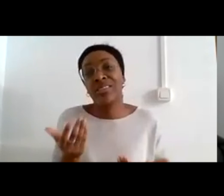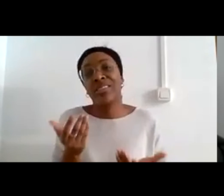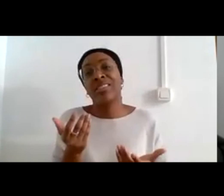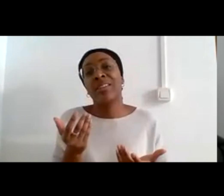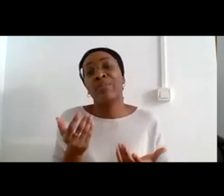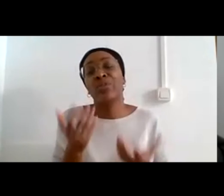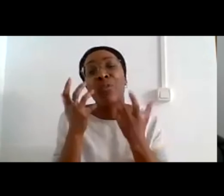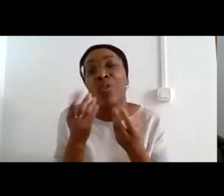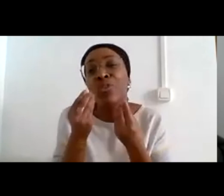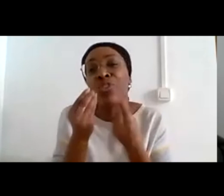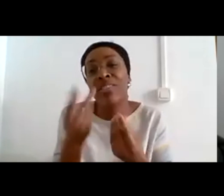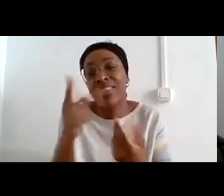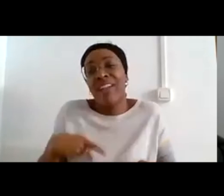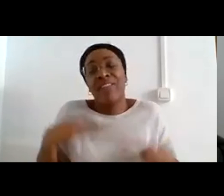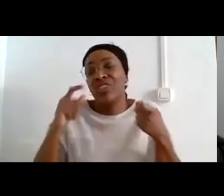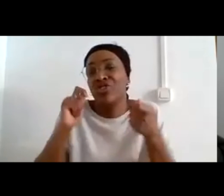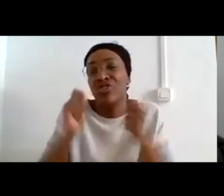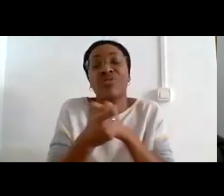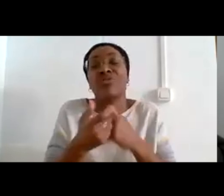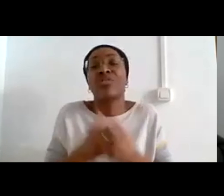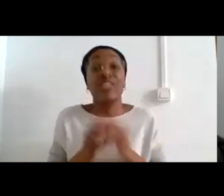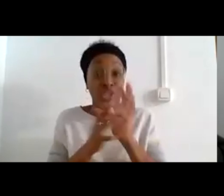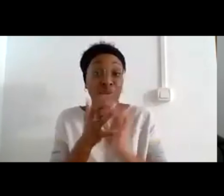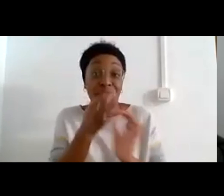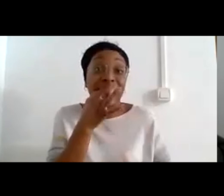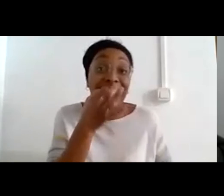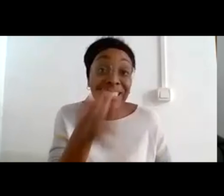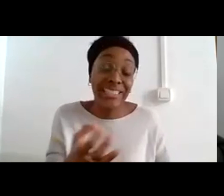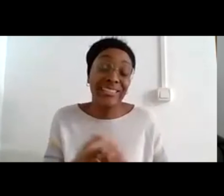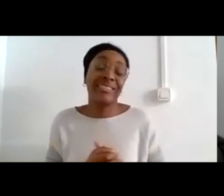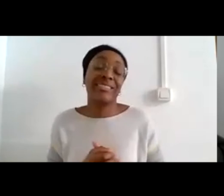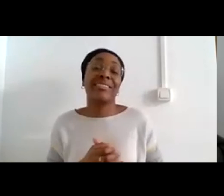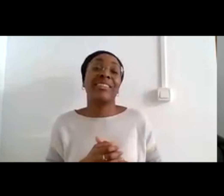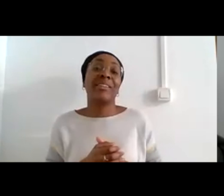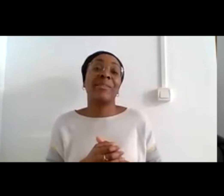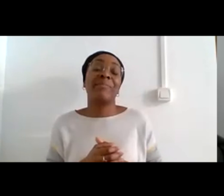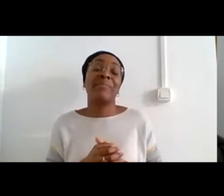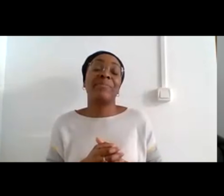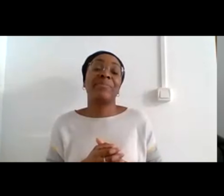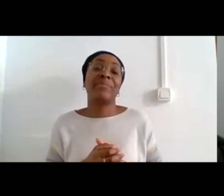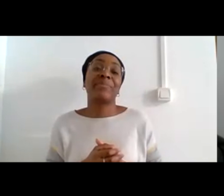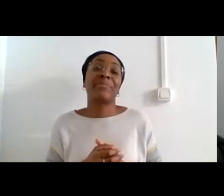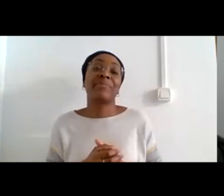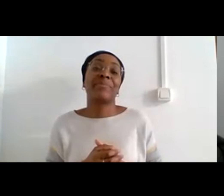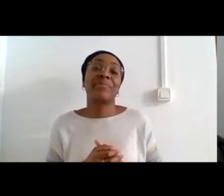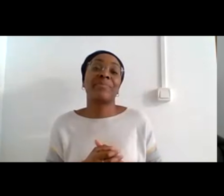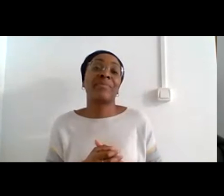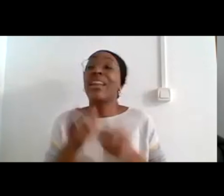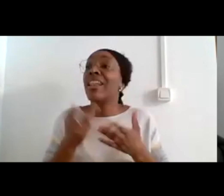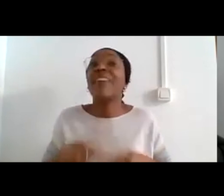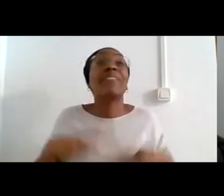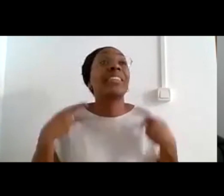Laisse-moi influencer ta vie par ma parole, par mon esprit, par les circonstances de la